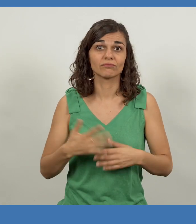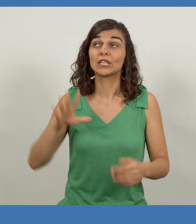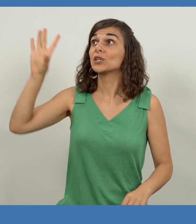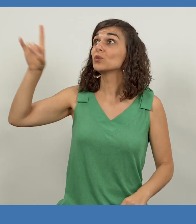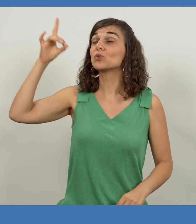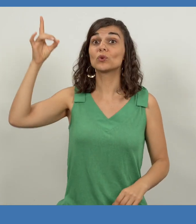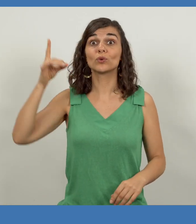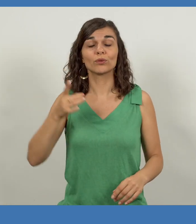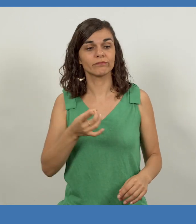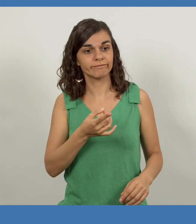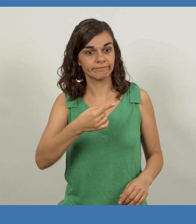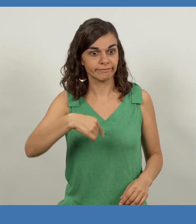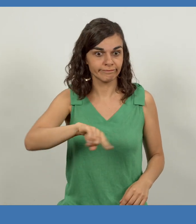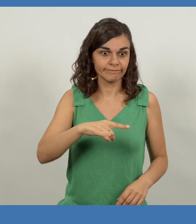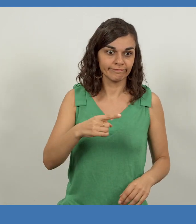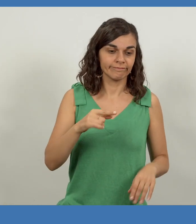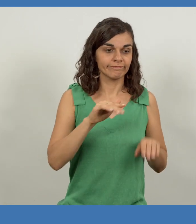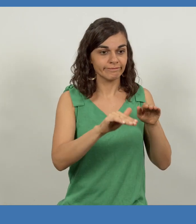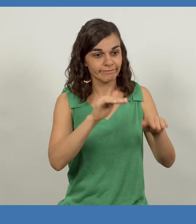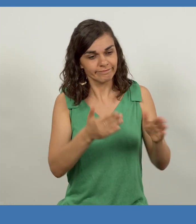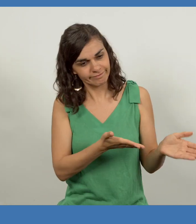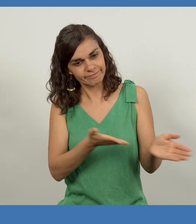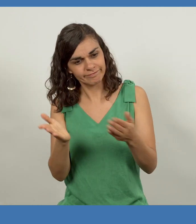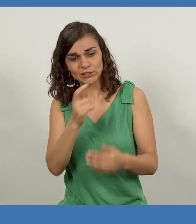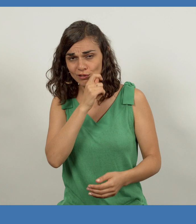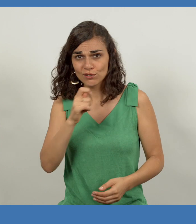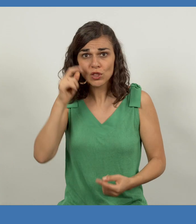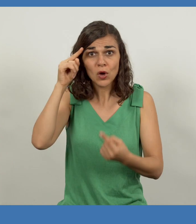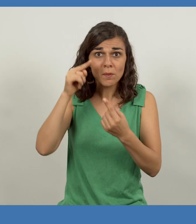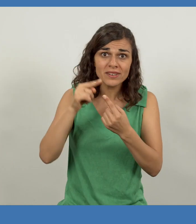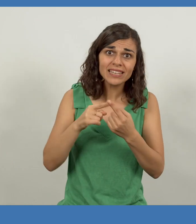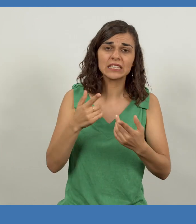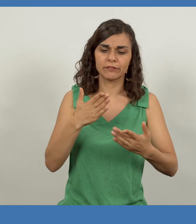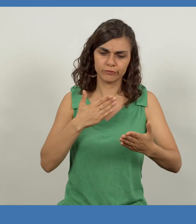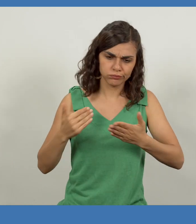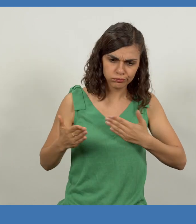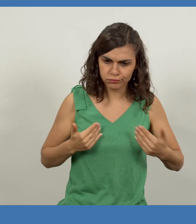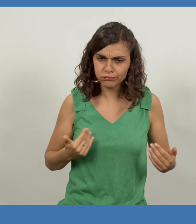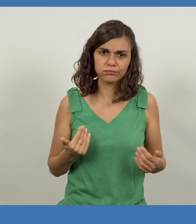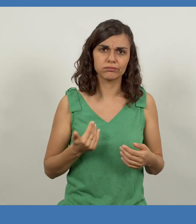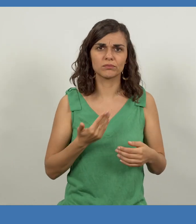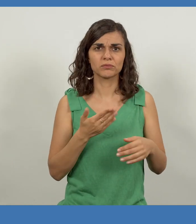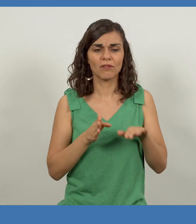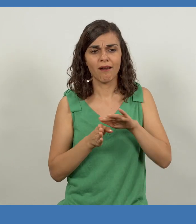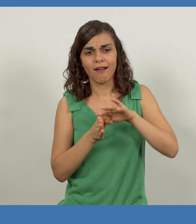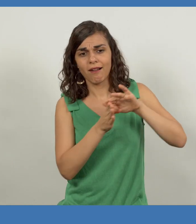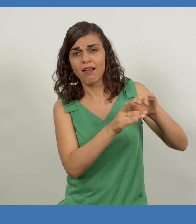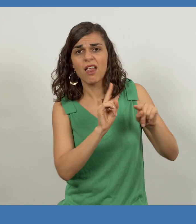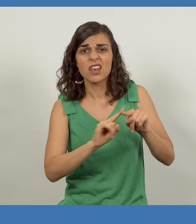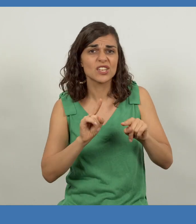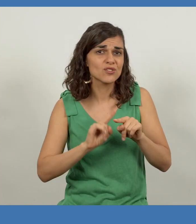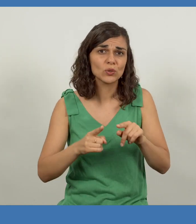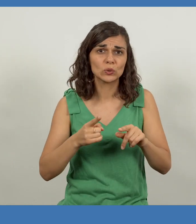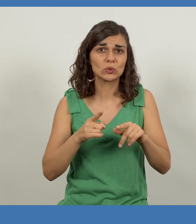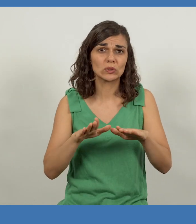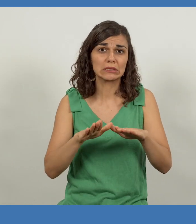pour édulcorer un petit peu tout ce qui nous empêche d'être bien avec lui dans notre relation. Au cœur du